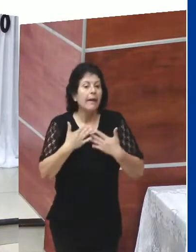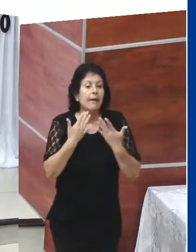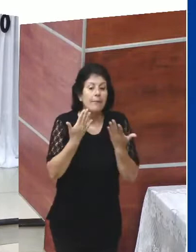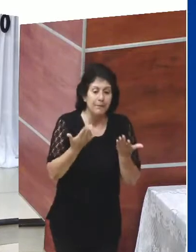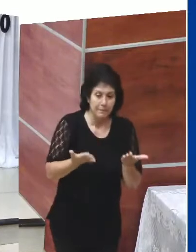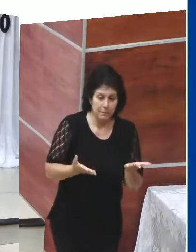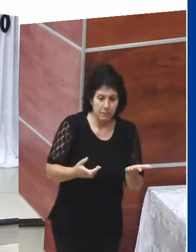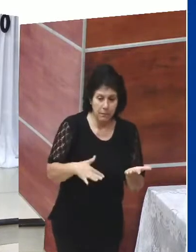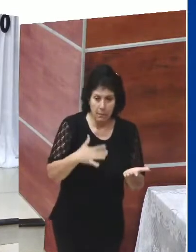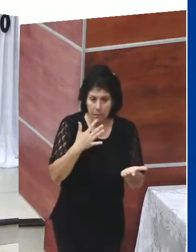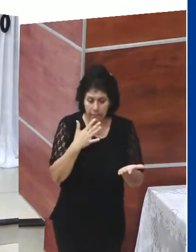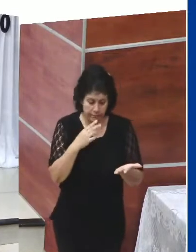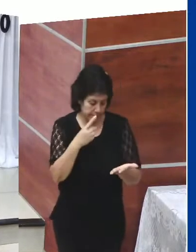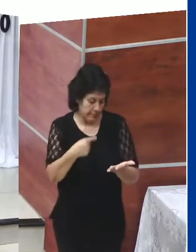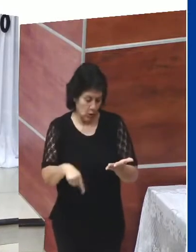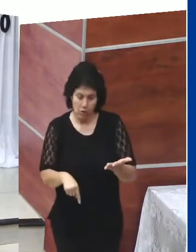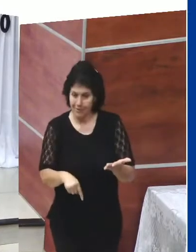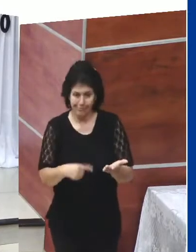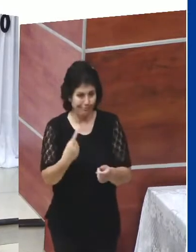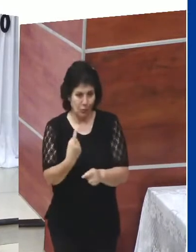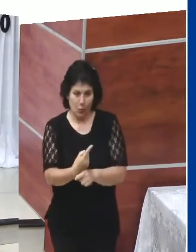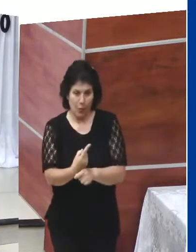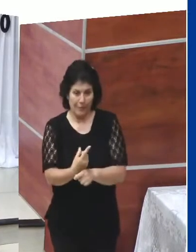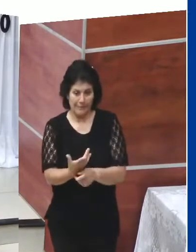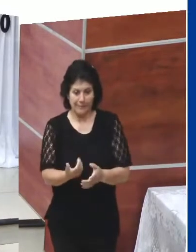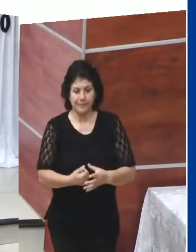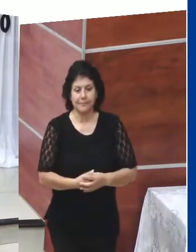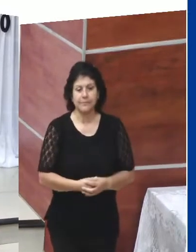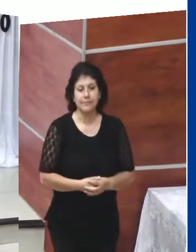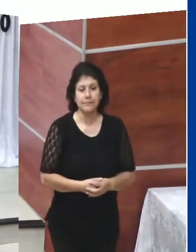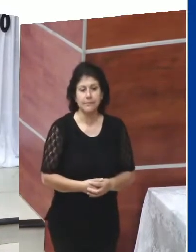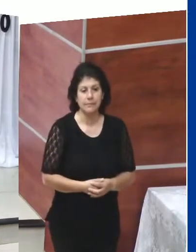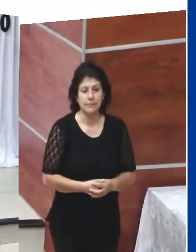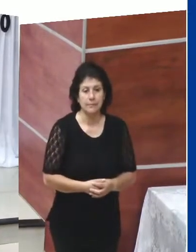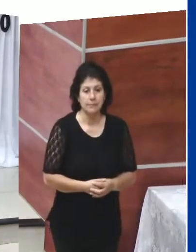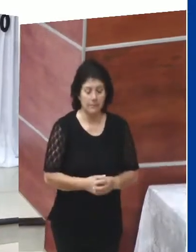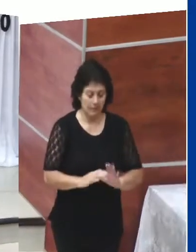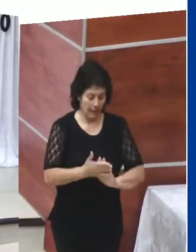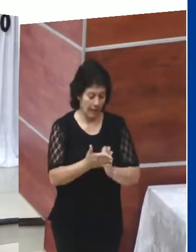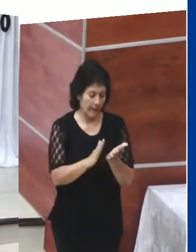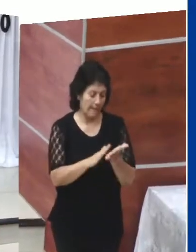en la alimentación. Nada puede reemplazar la palabra de Dios.